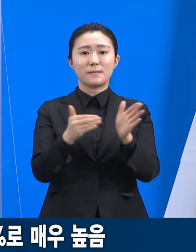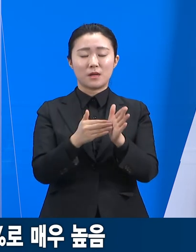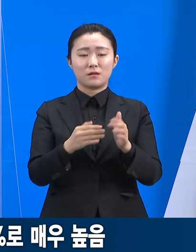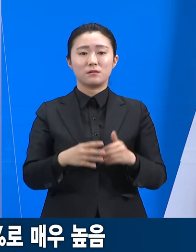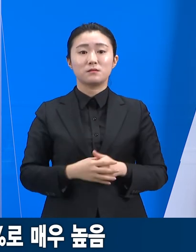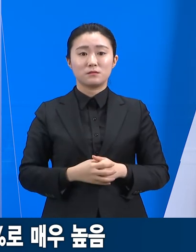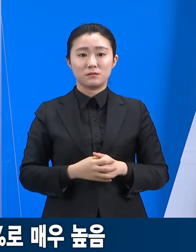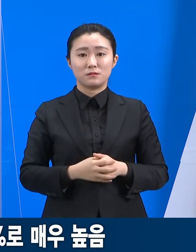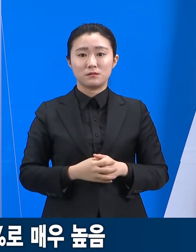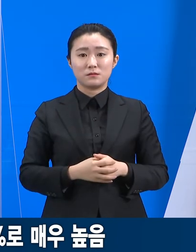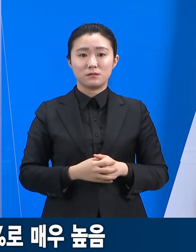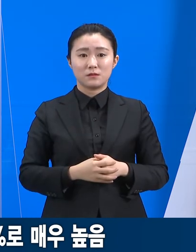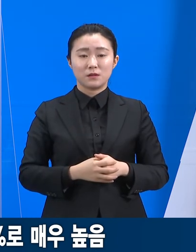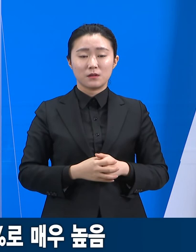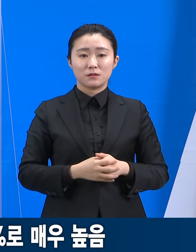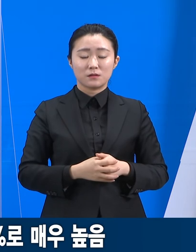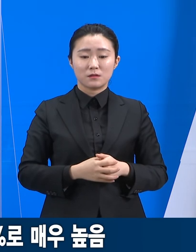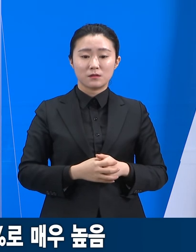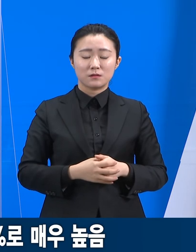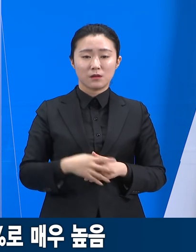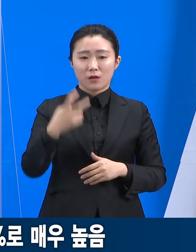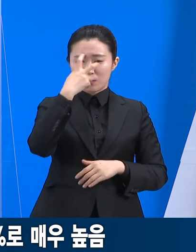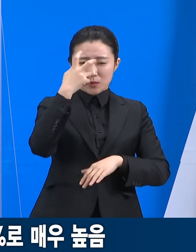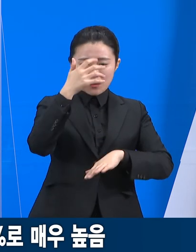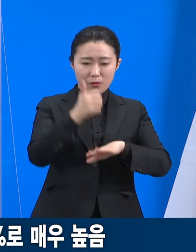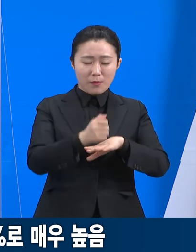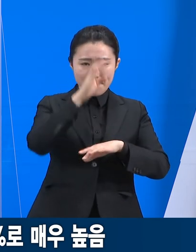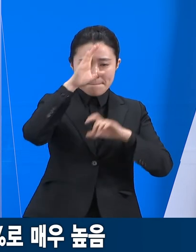양성률은 19.3%로 매우 높습니다.